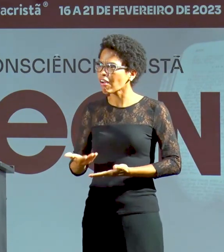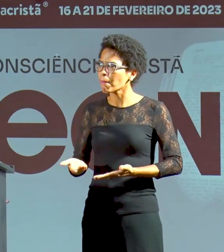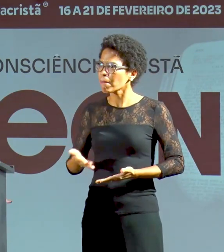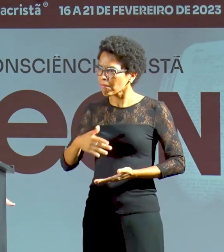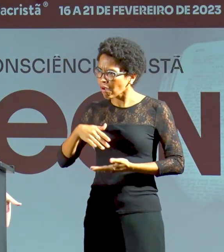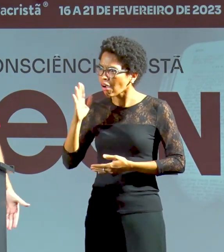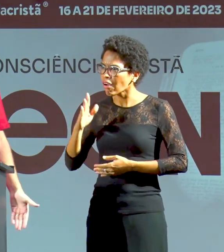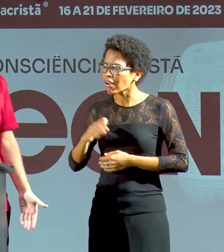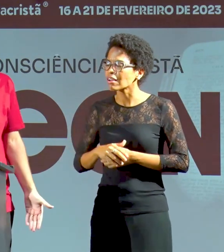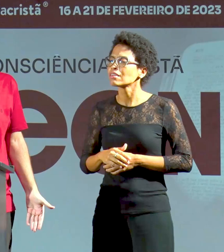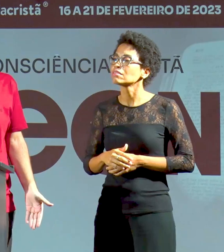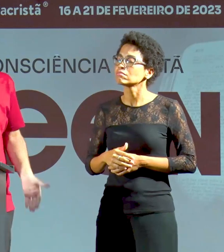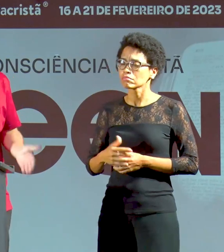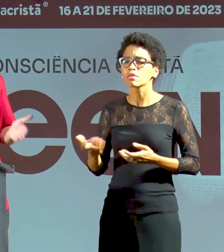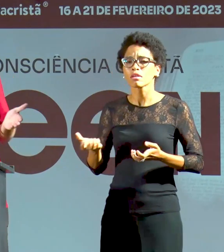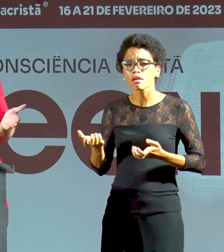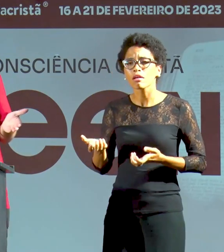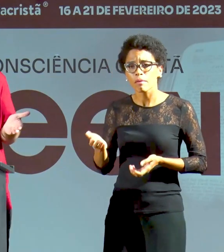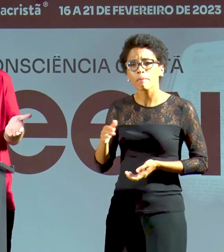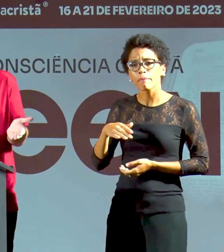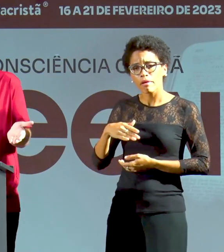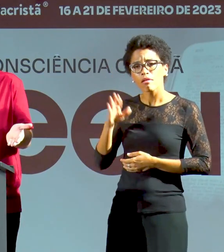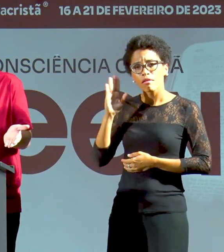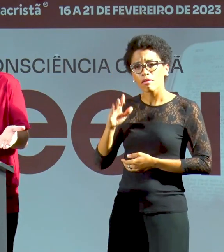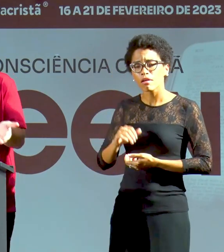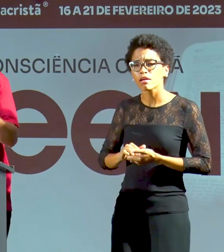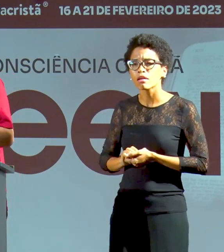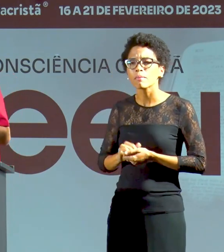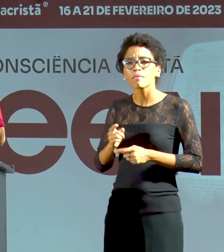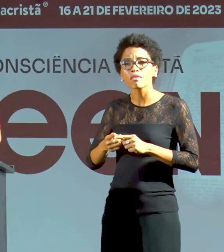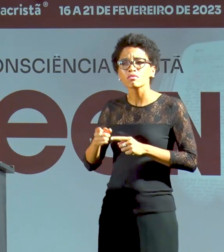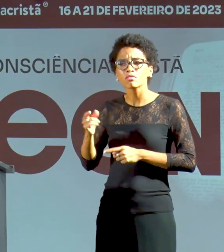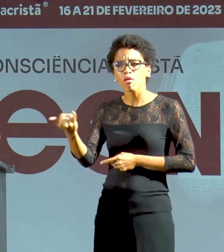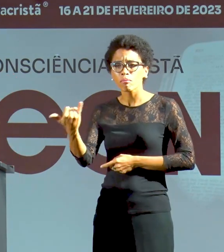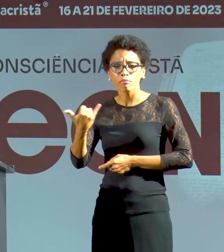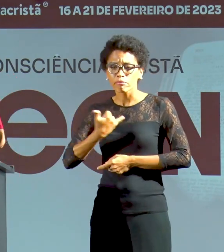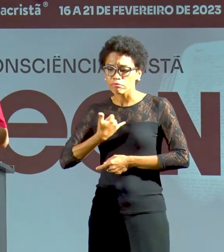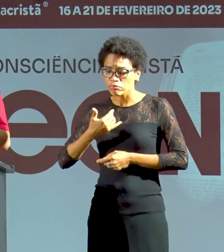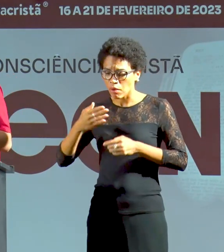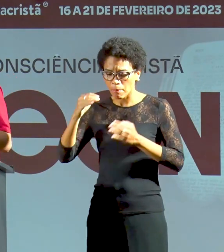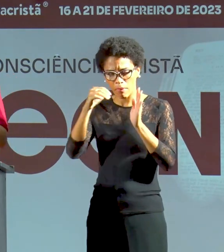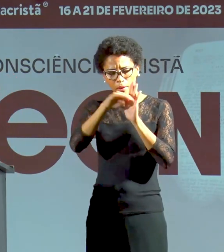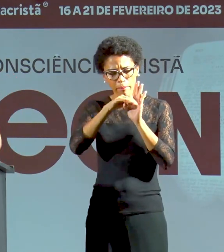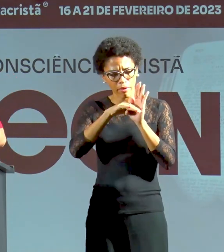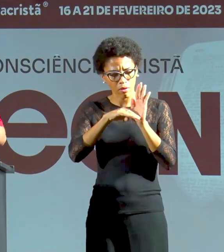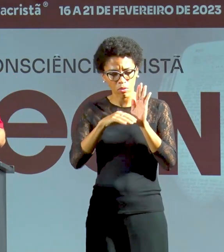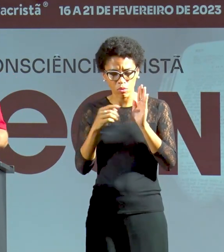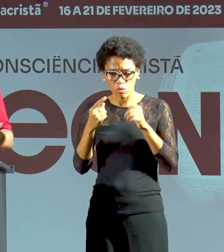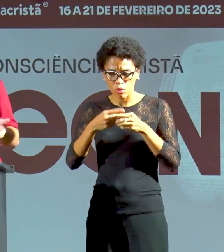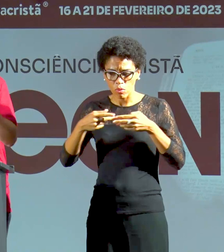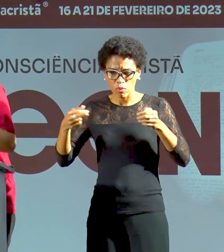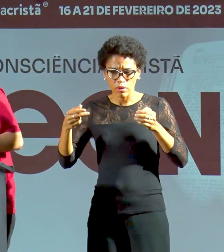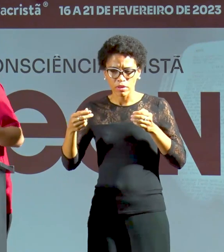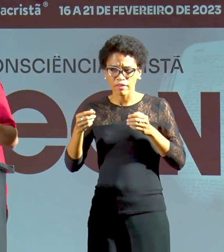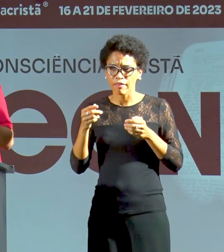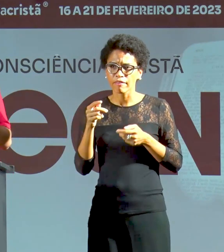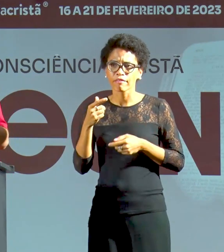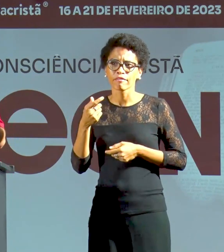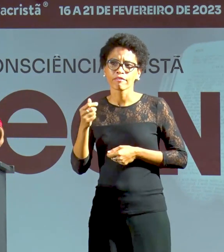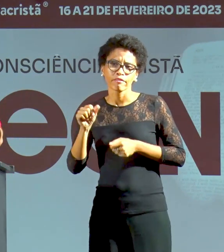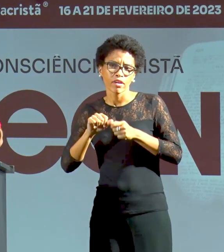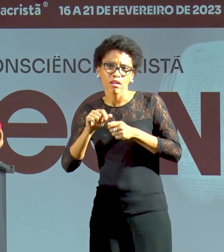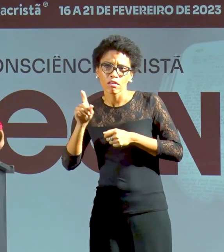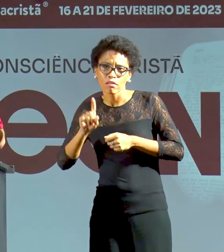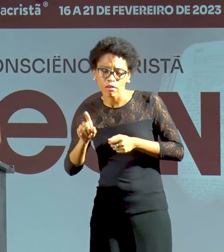eu queria mais sim porque você só falou para mim coisas que você não vai fazer você não vai beijar se não vai ficar se não vai